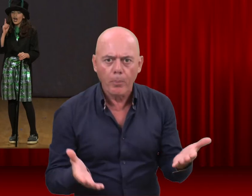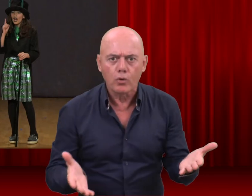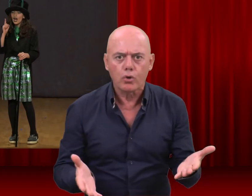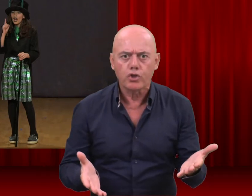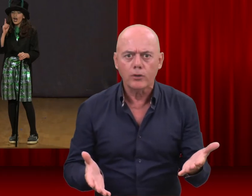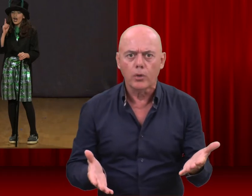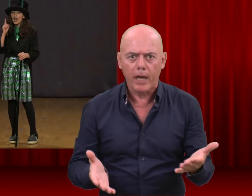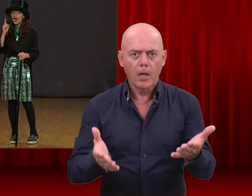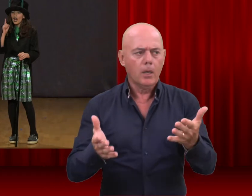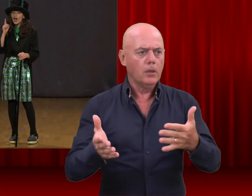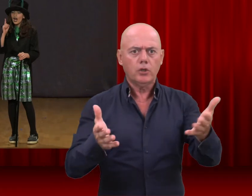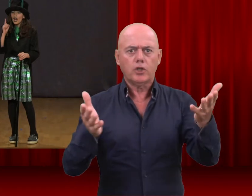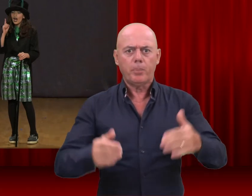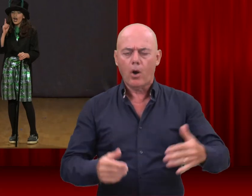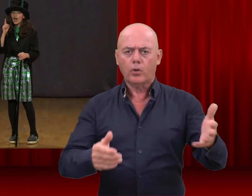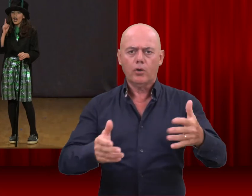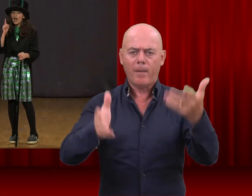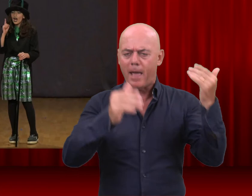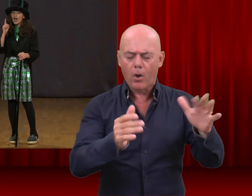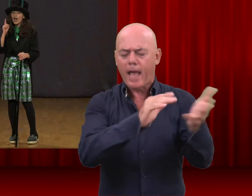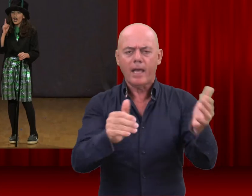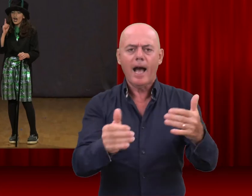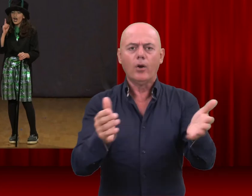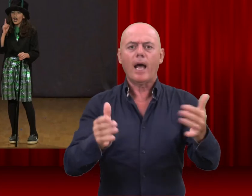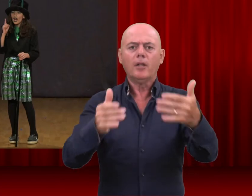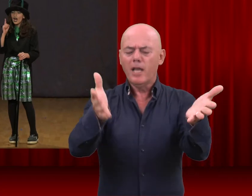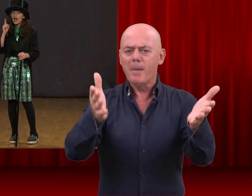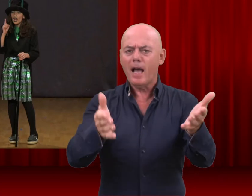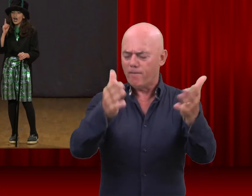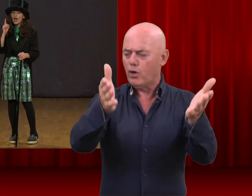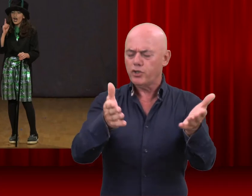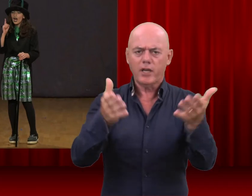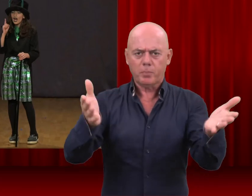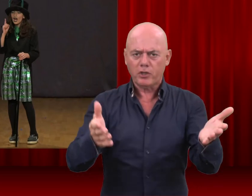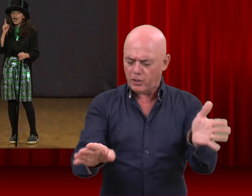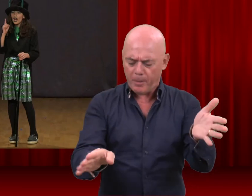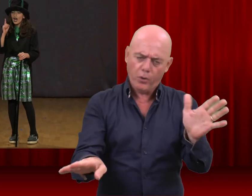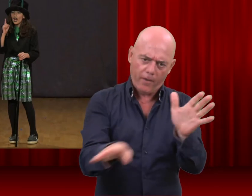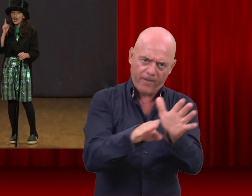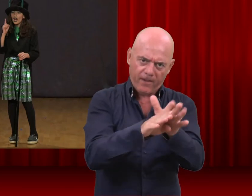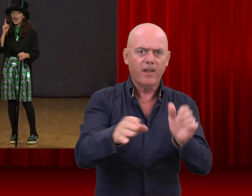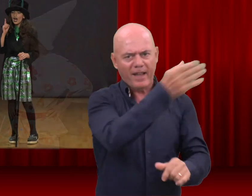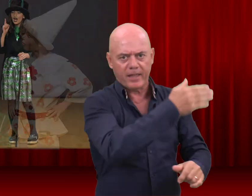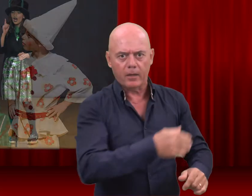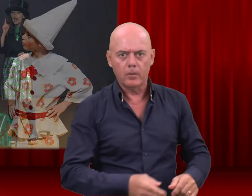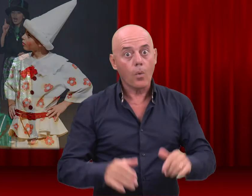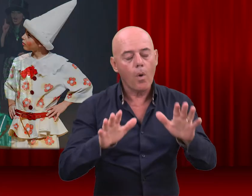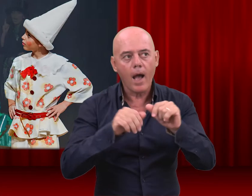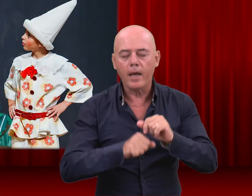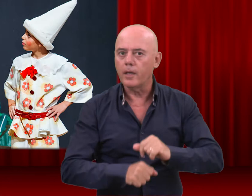ma sei proprio uno scocciatore, disse Pinocchio, vabbè, ok, allora dimmela, veloce, spicciati e poi